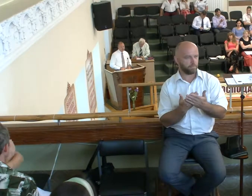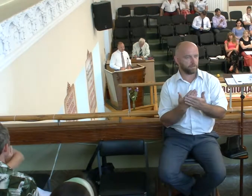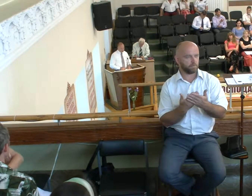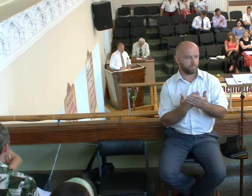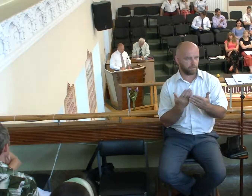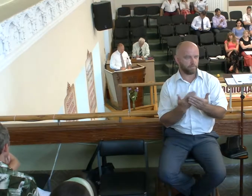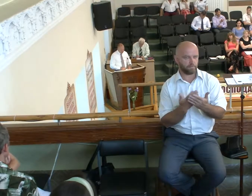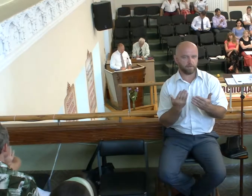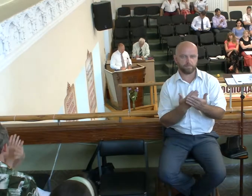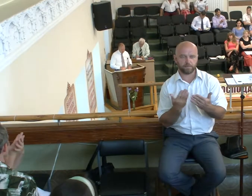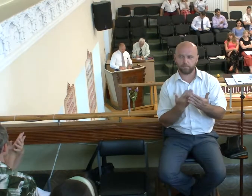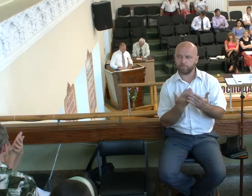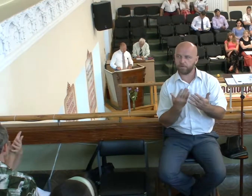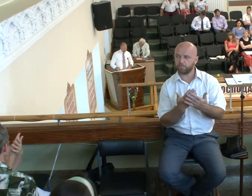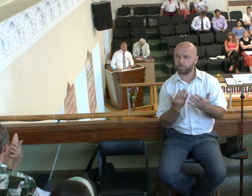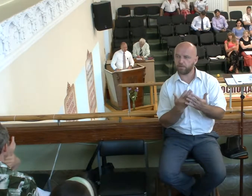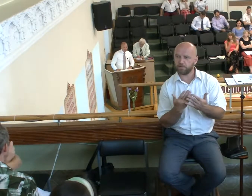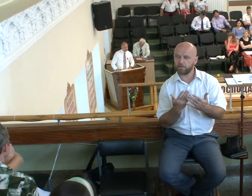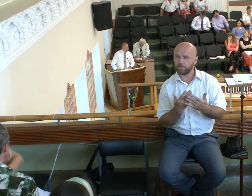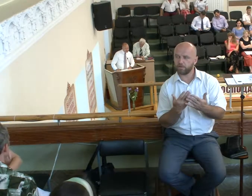фильм.